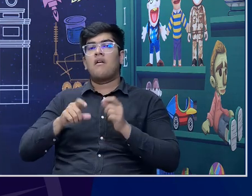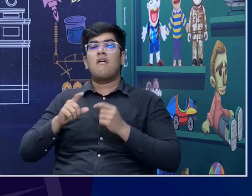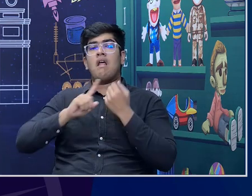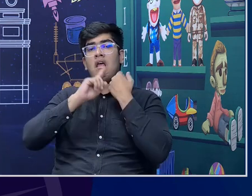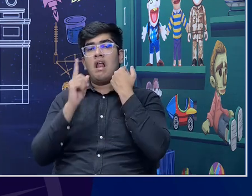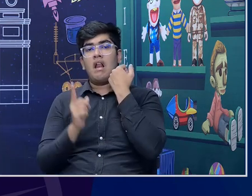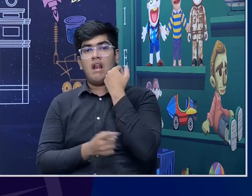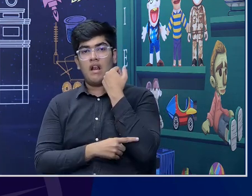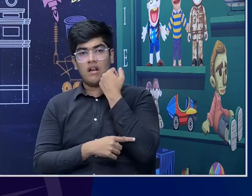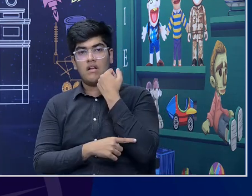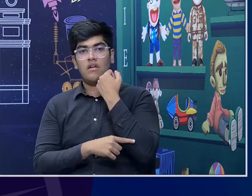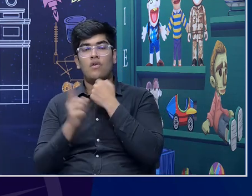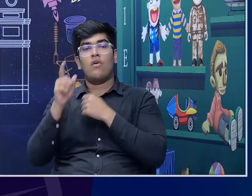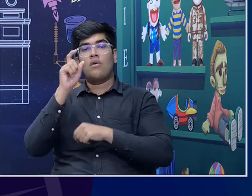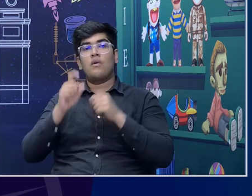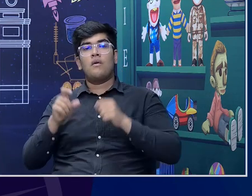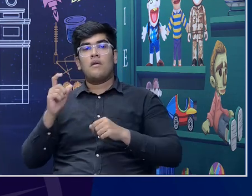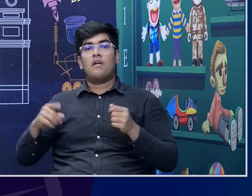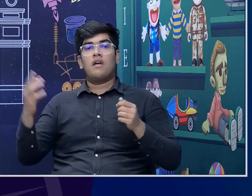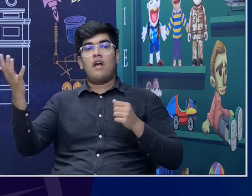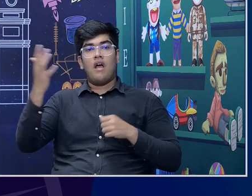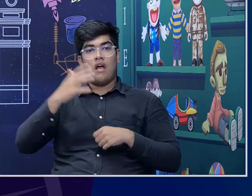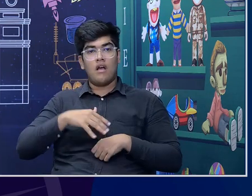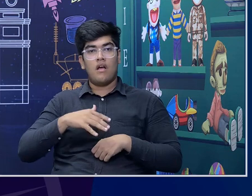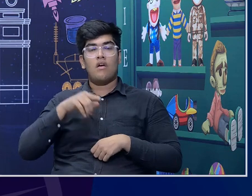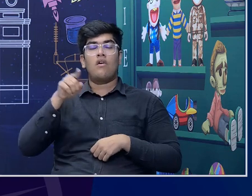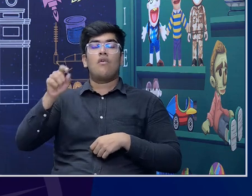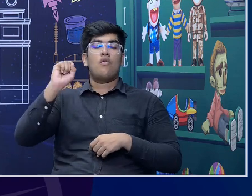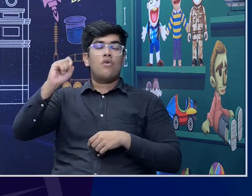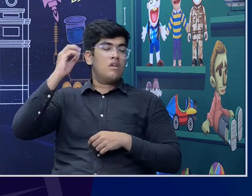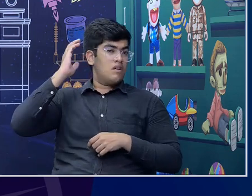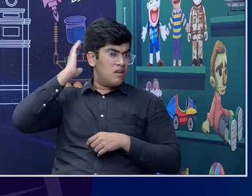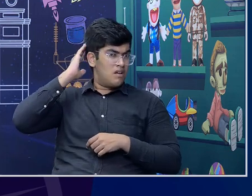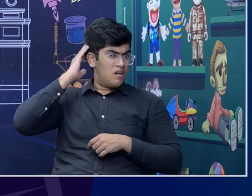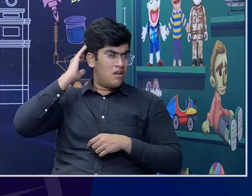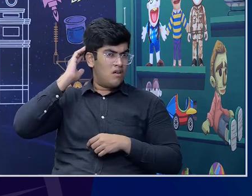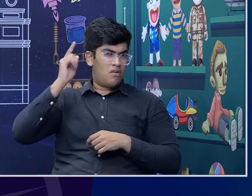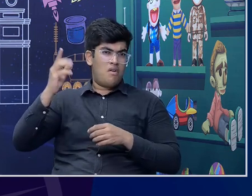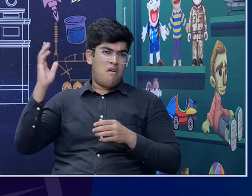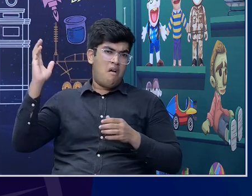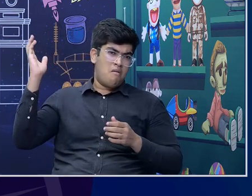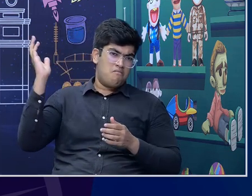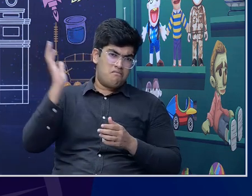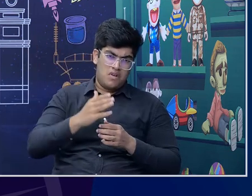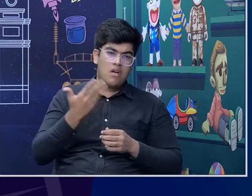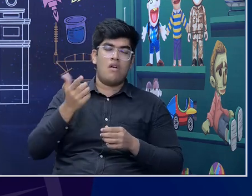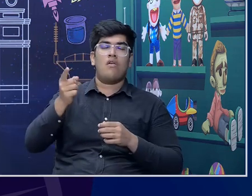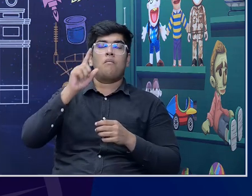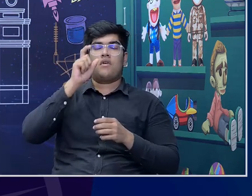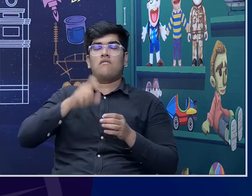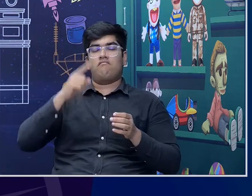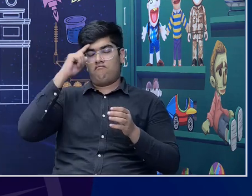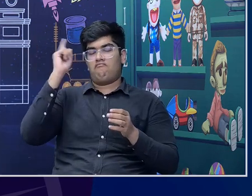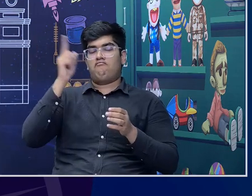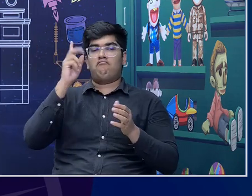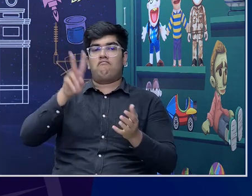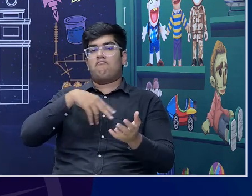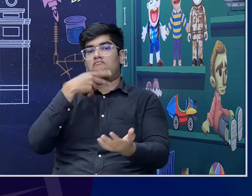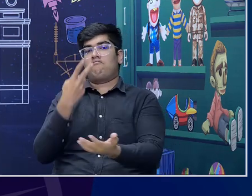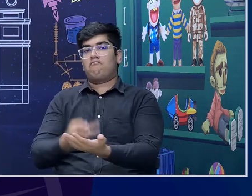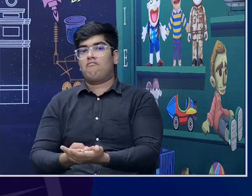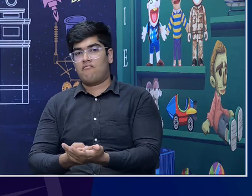जो लोग आये थे, उन्होंने उनके सर पर जोर से मारा तब वो भीहोश हो गए लेकिन वो इतना